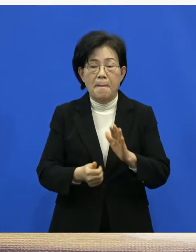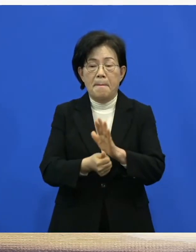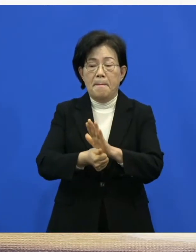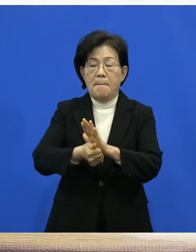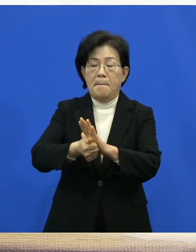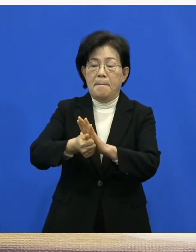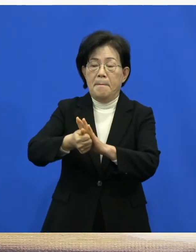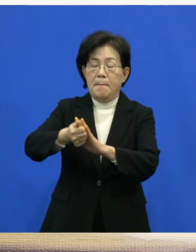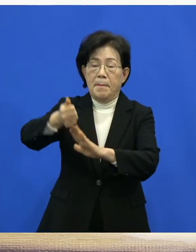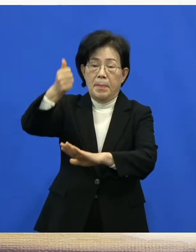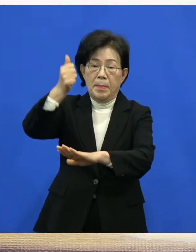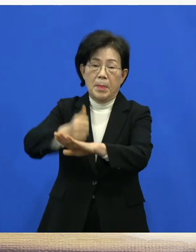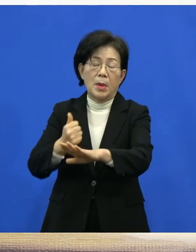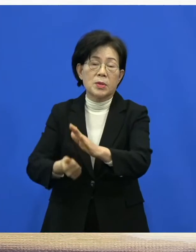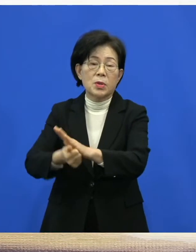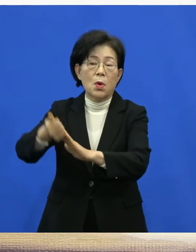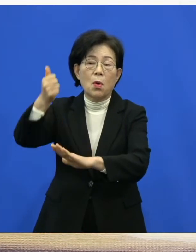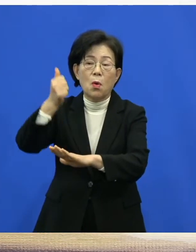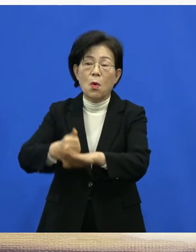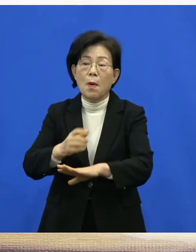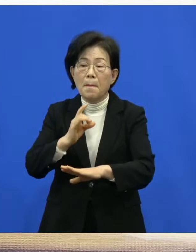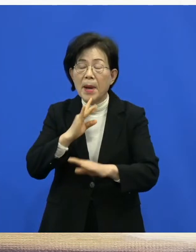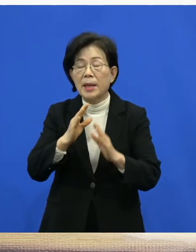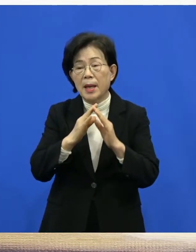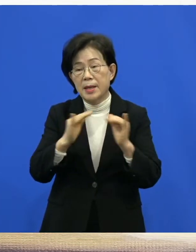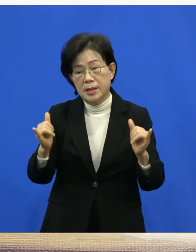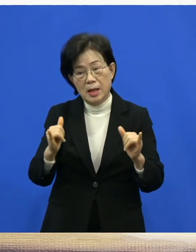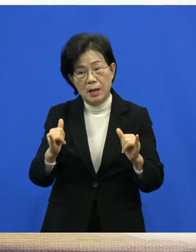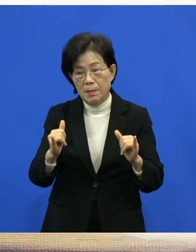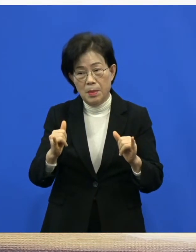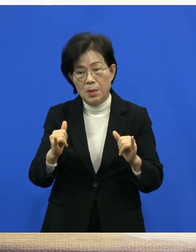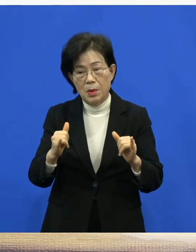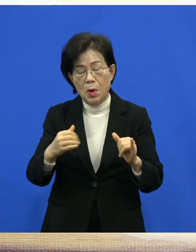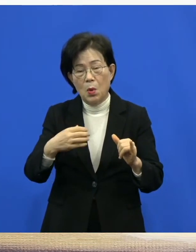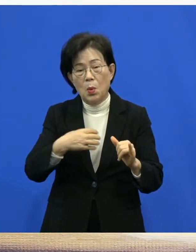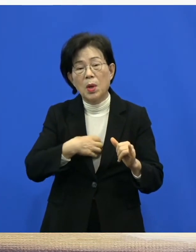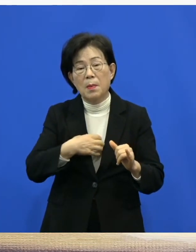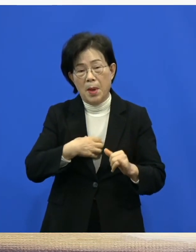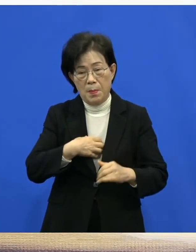승승장구만 한 사람은 좋은 이력이 아닙니다.